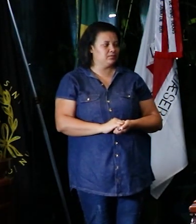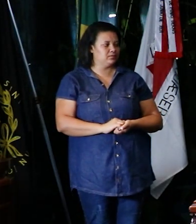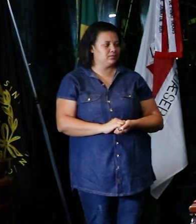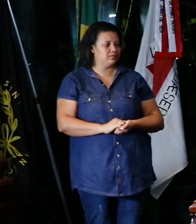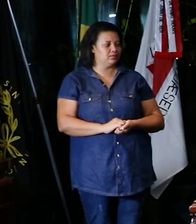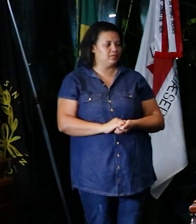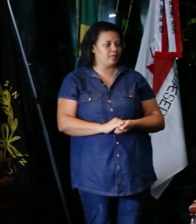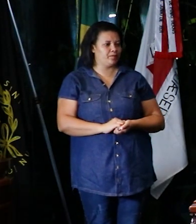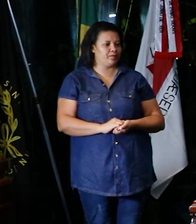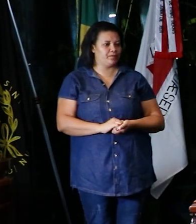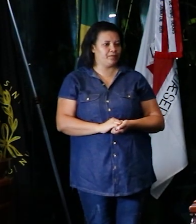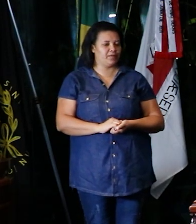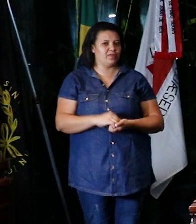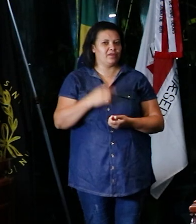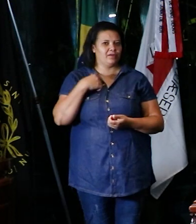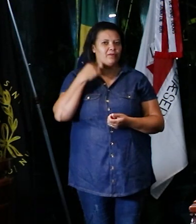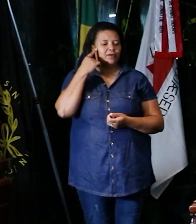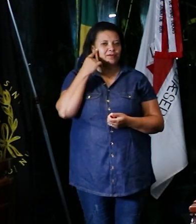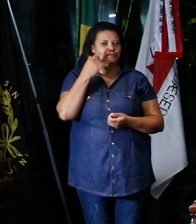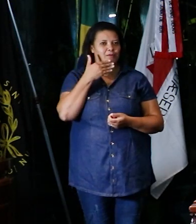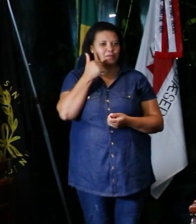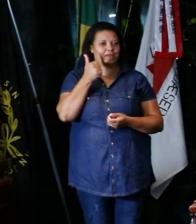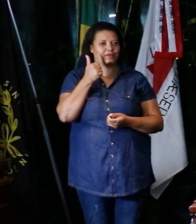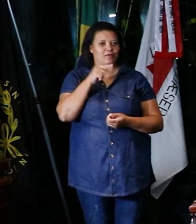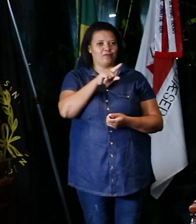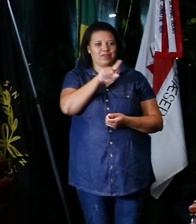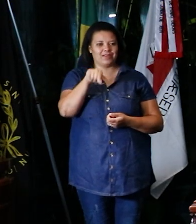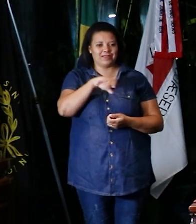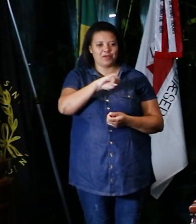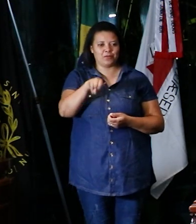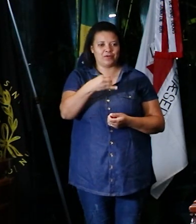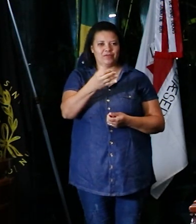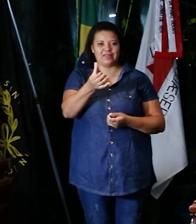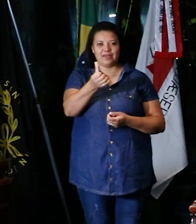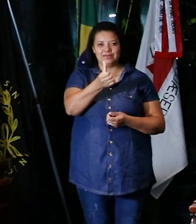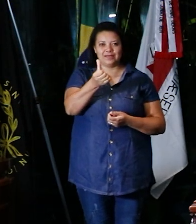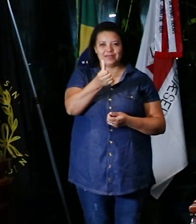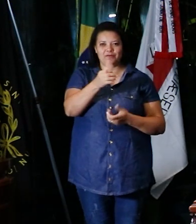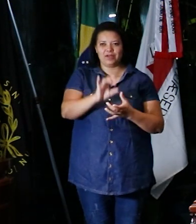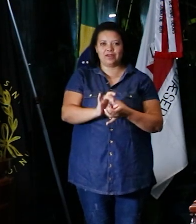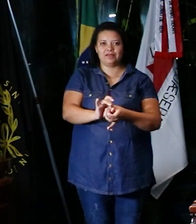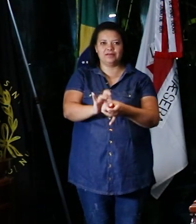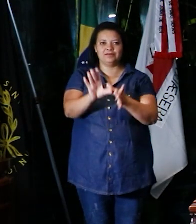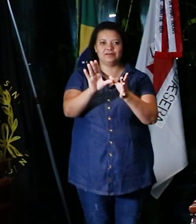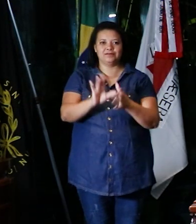Eu acho que é melhor vocês irem aproveitar a sua sexta-feira.